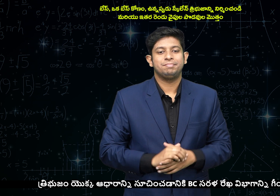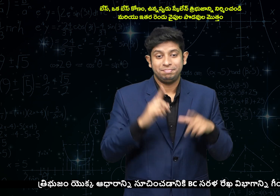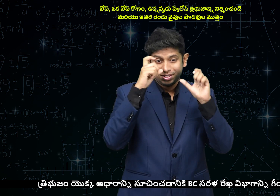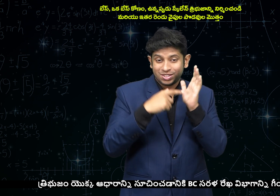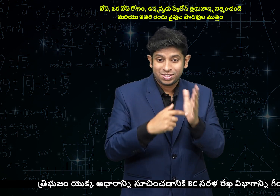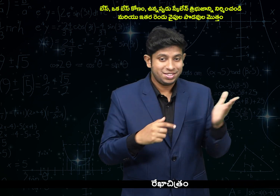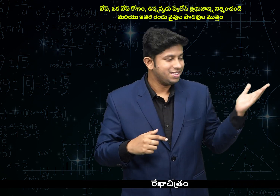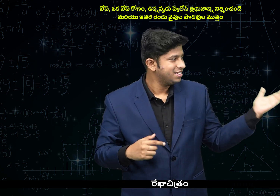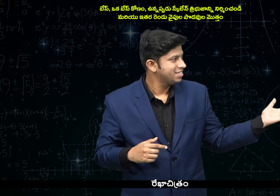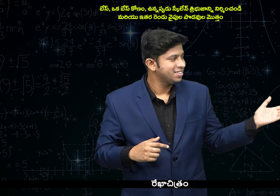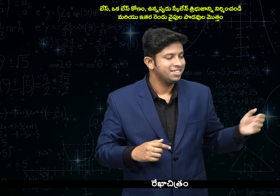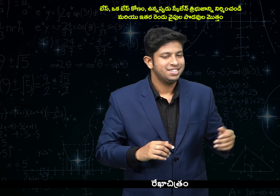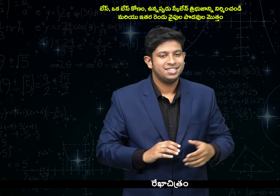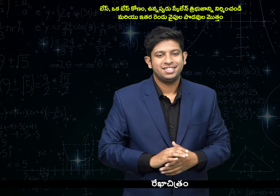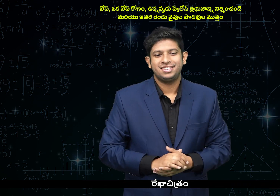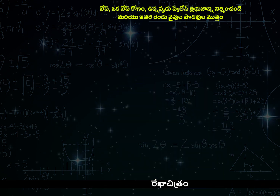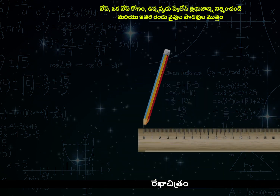గీయండి. రేఖాచిత్రం.